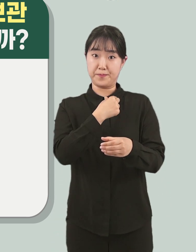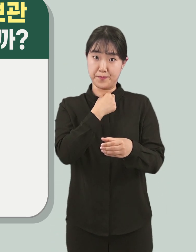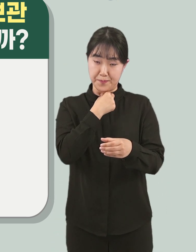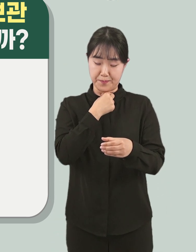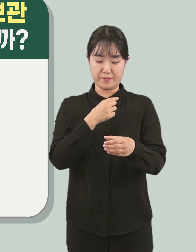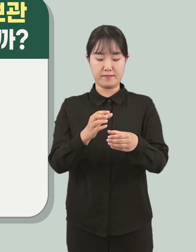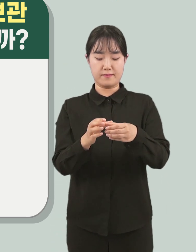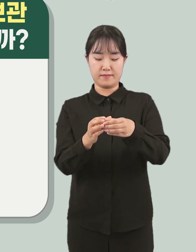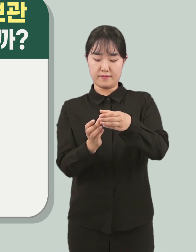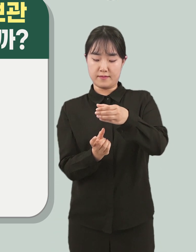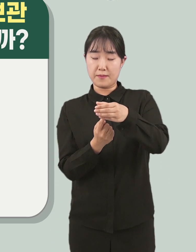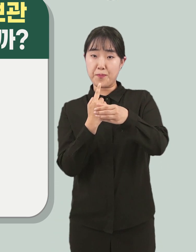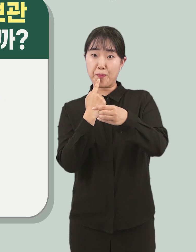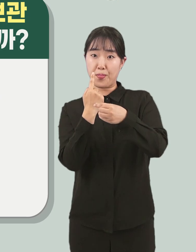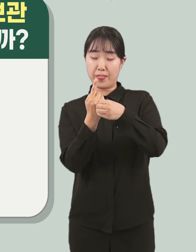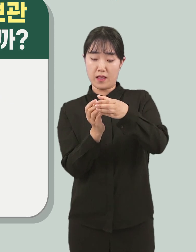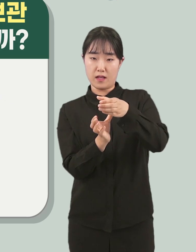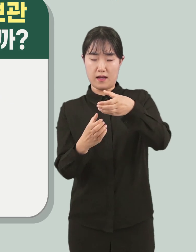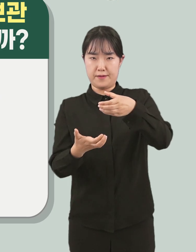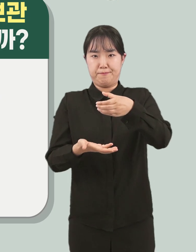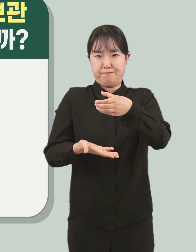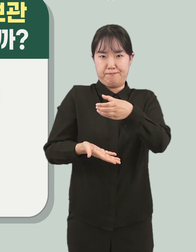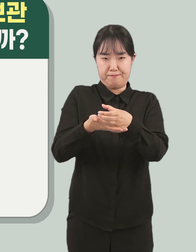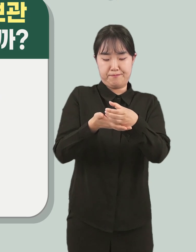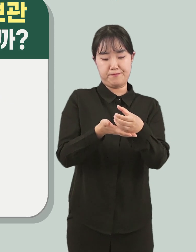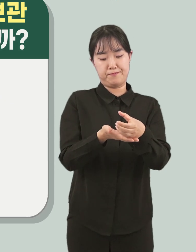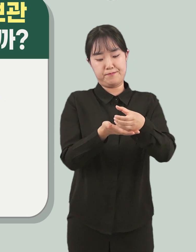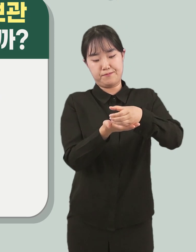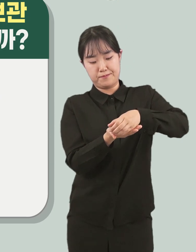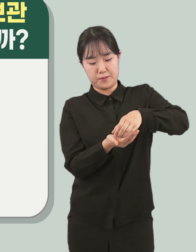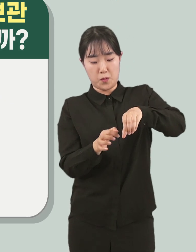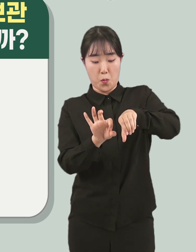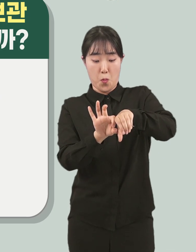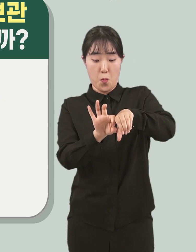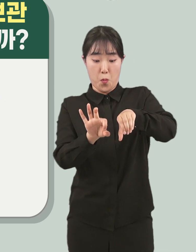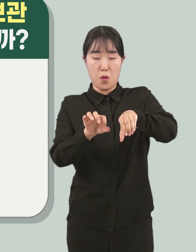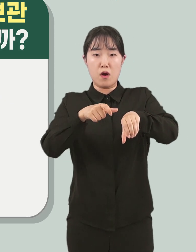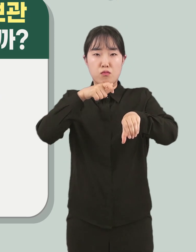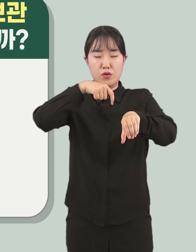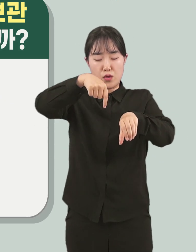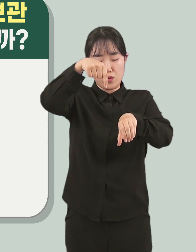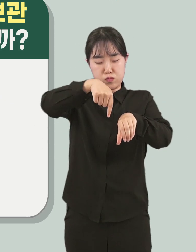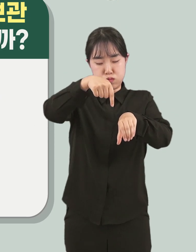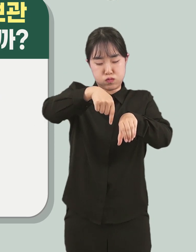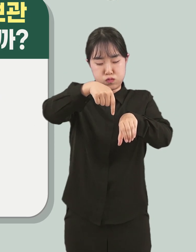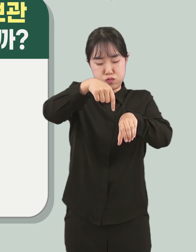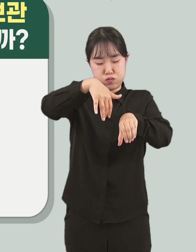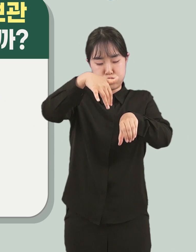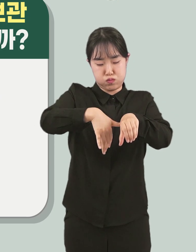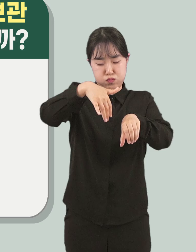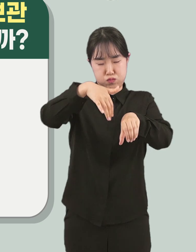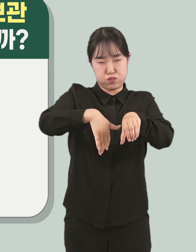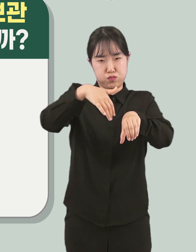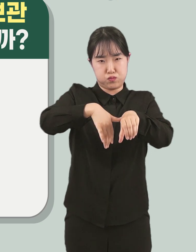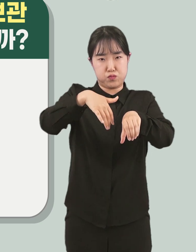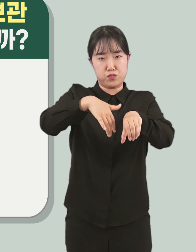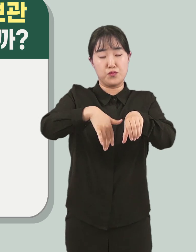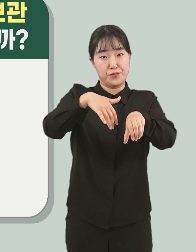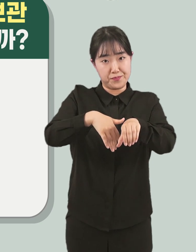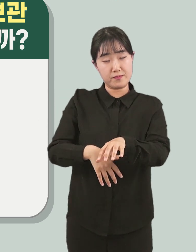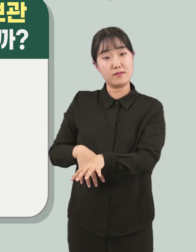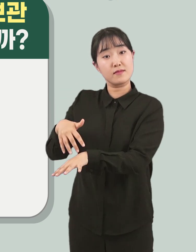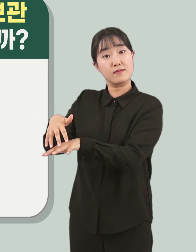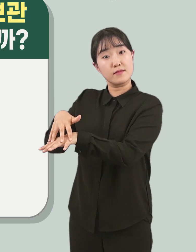본체와 주변부는 흐르는 물에 씻고 건전지 커버를 장착한 상태에서 보풀 없는 천을 물에